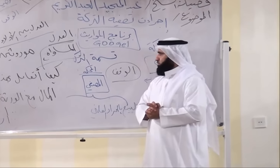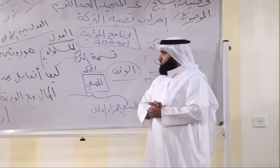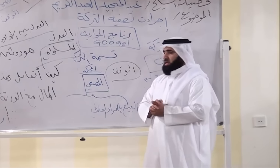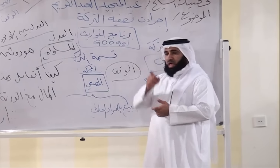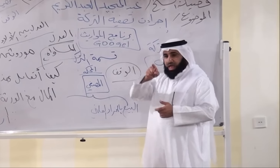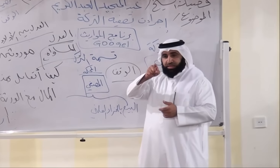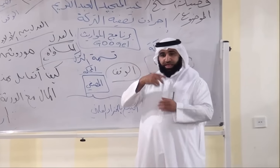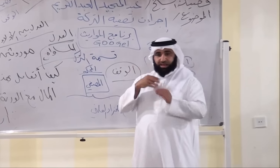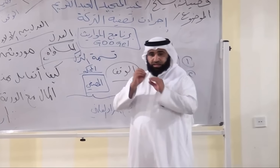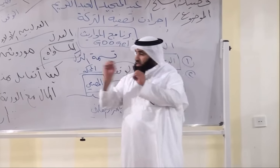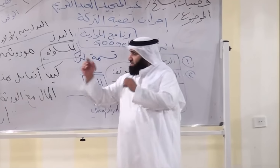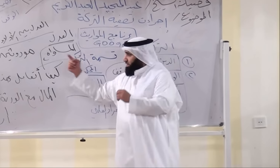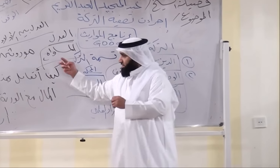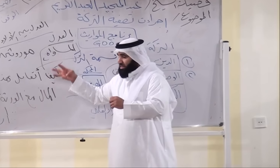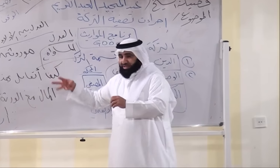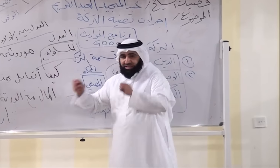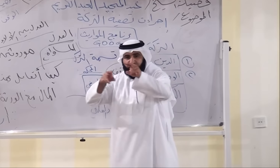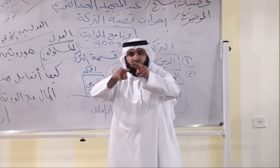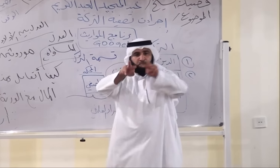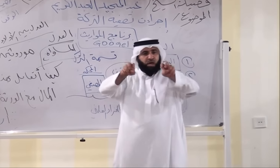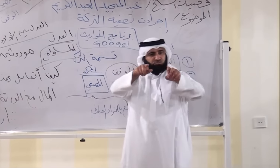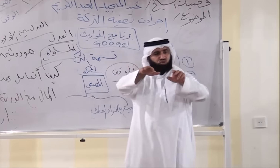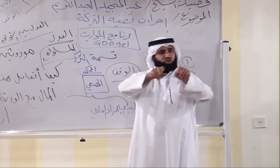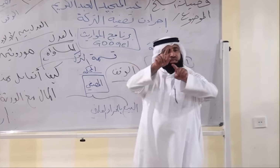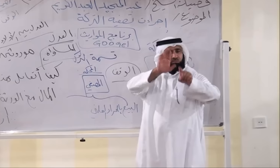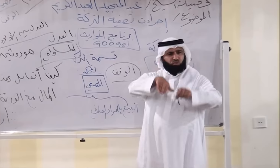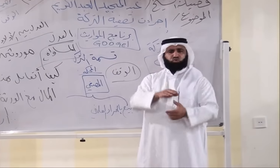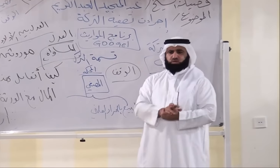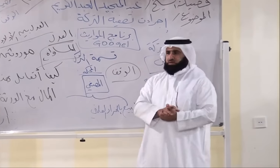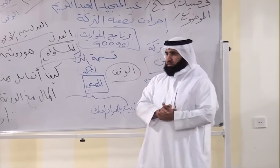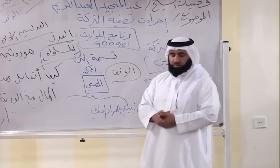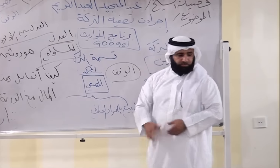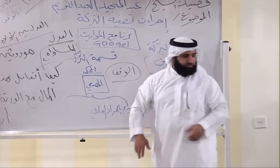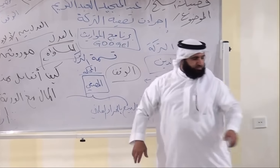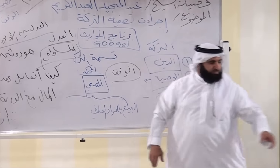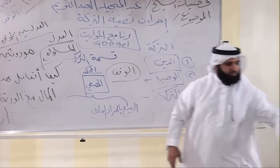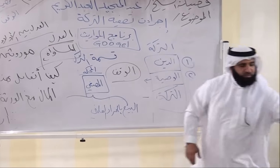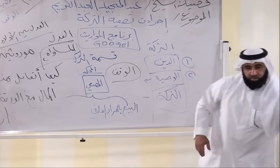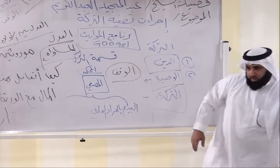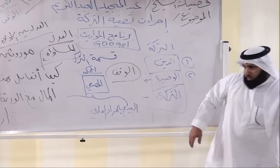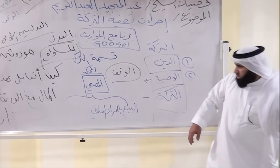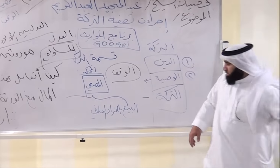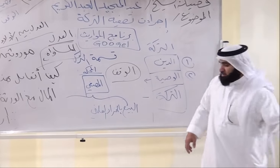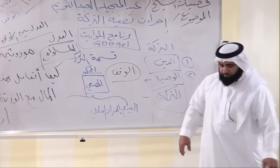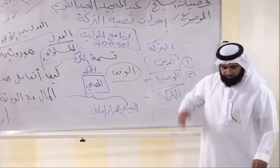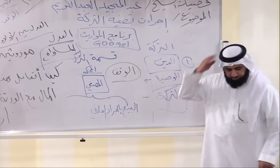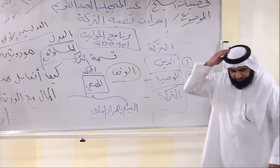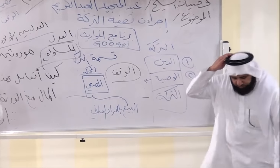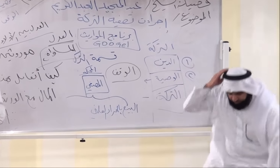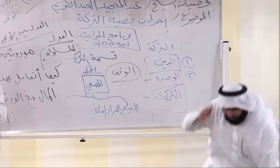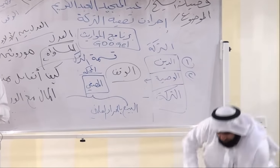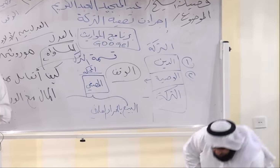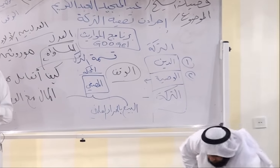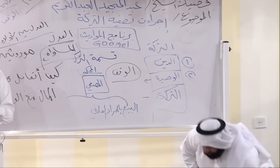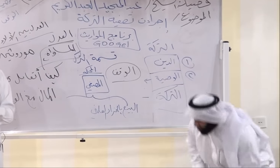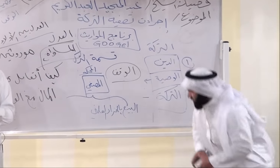للبحث الموجوده في الانترنت، اللي هو الانسان ابغاكم تبحثون لها، يعني